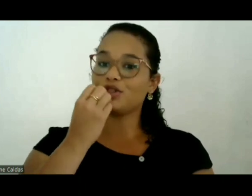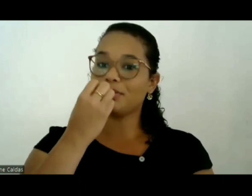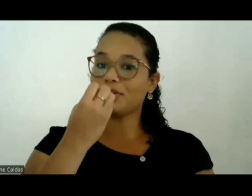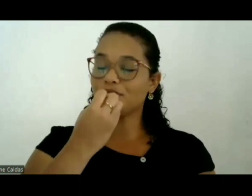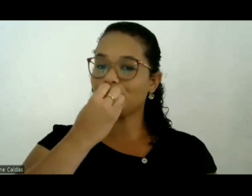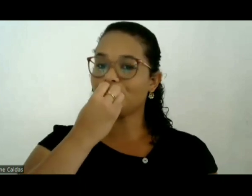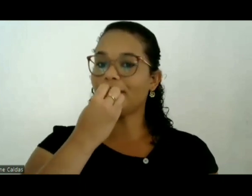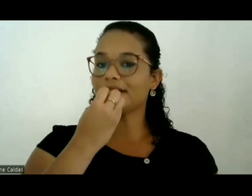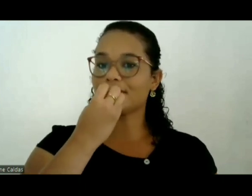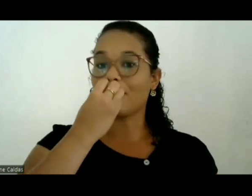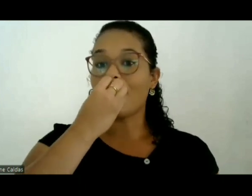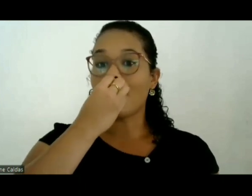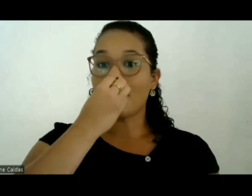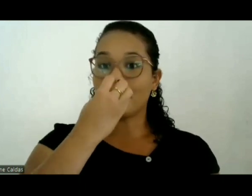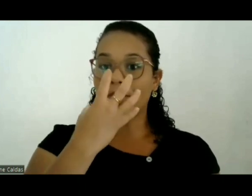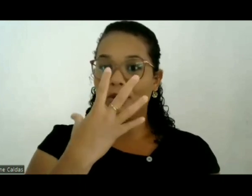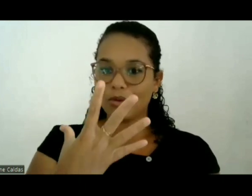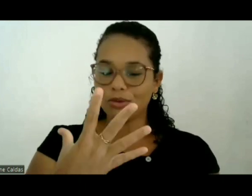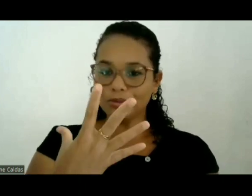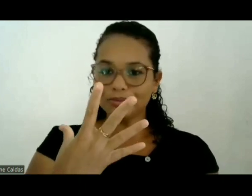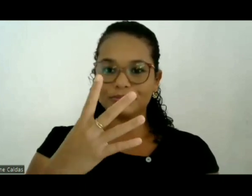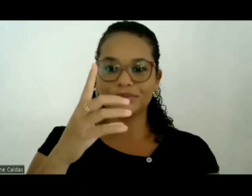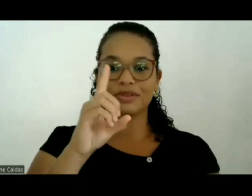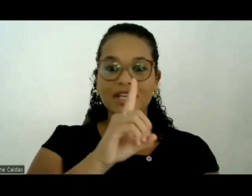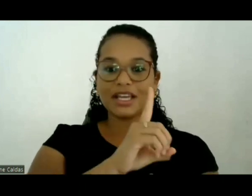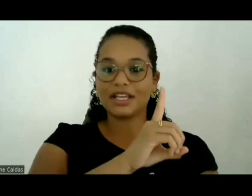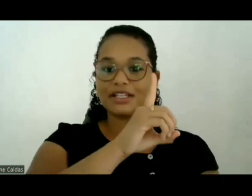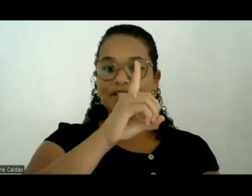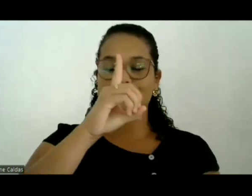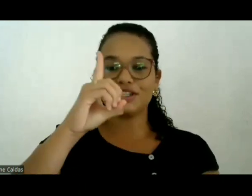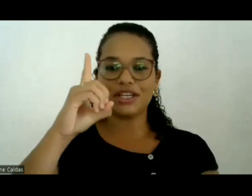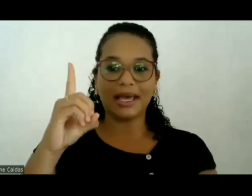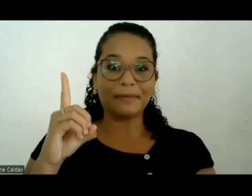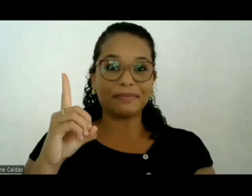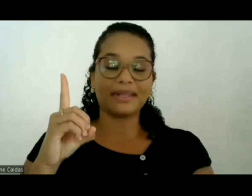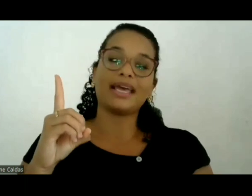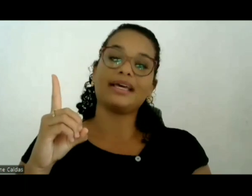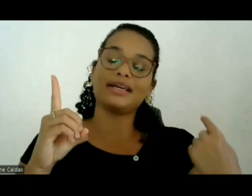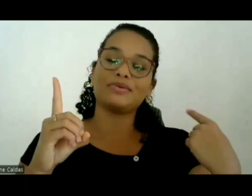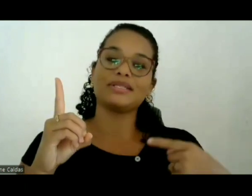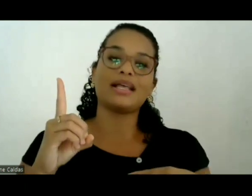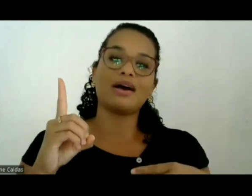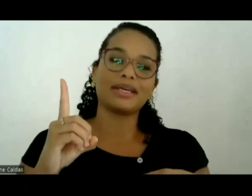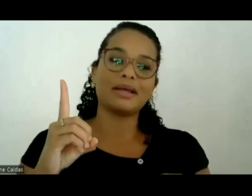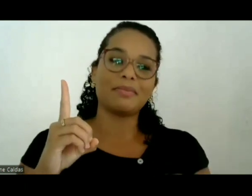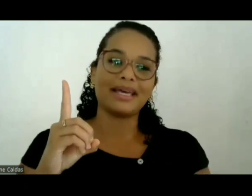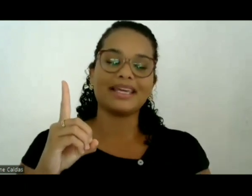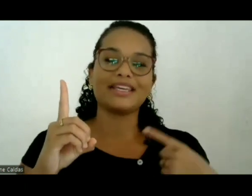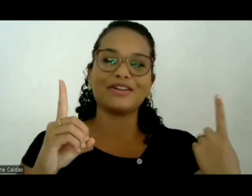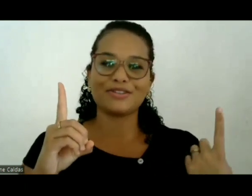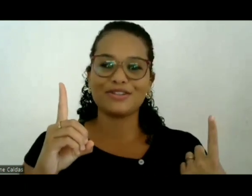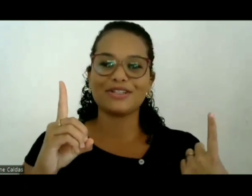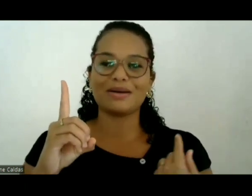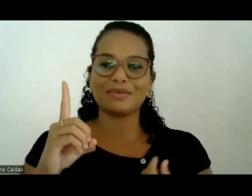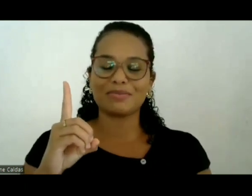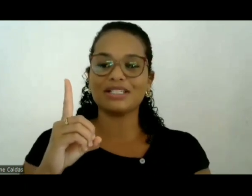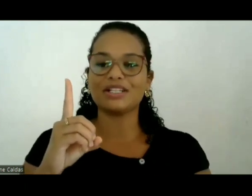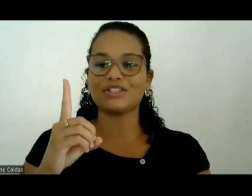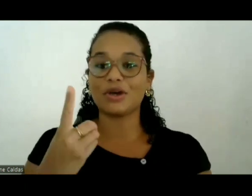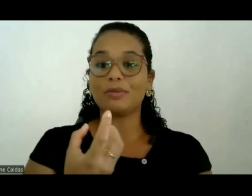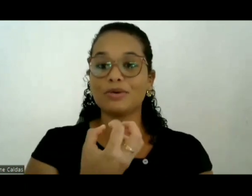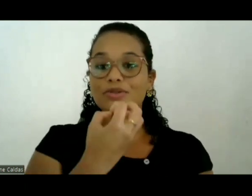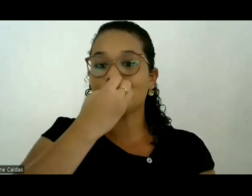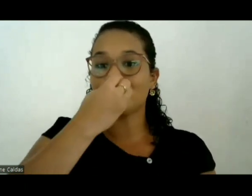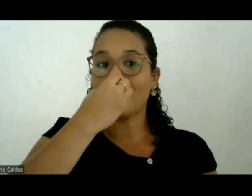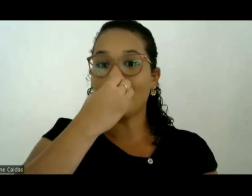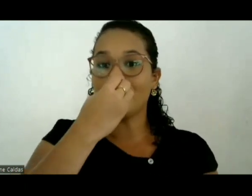sinal aqui de bom dia. Olha só. Bom dia. É até o sinal aqui na Bahia que nós utilizamos